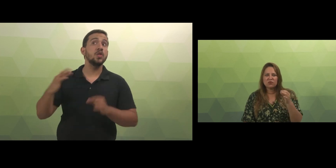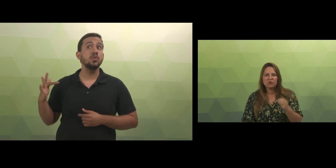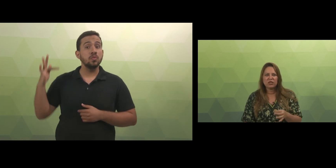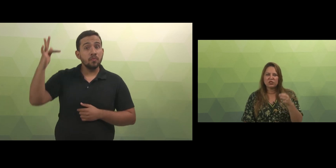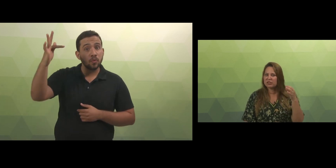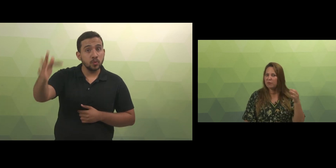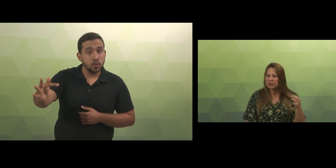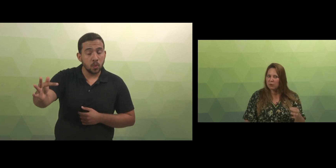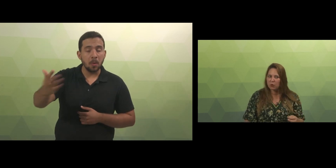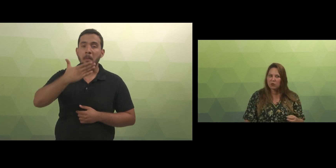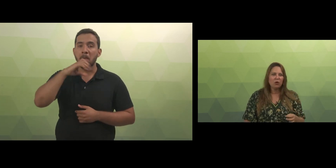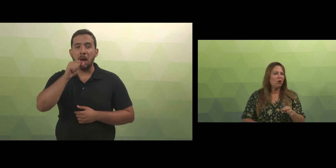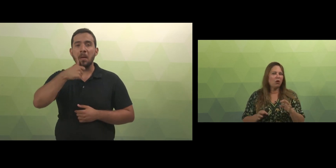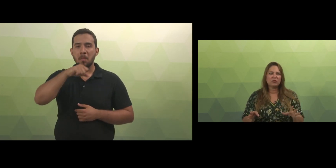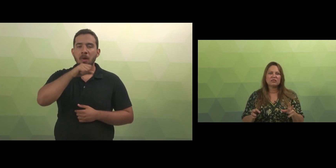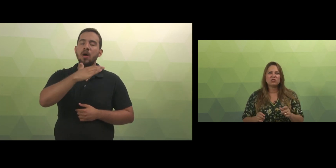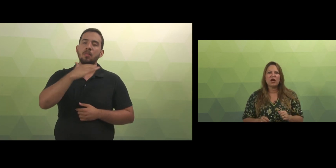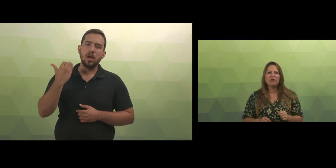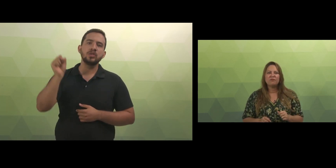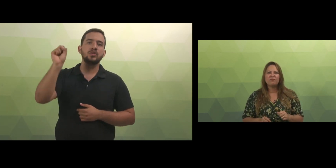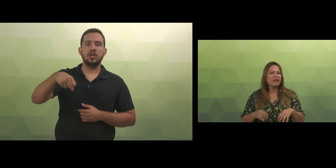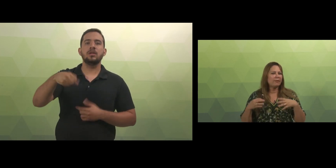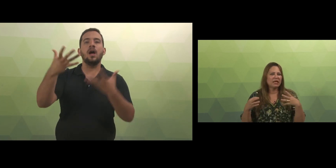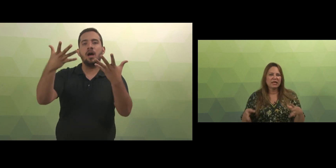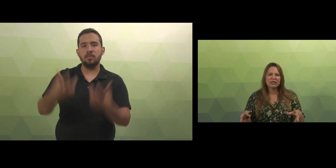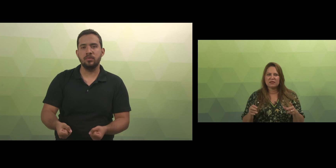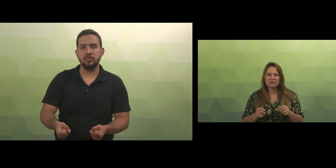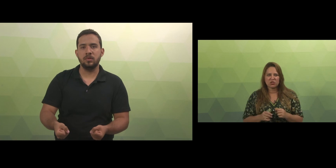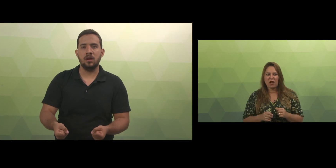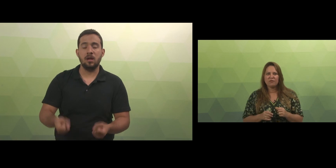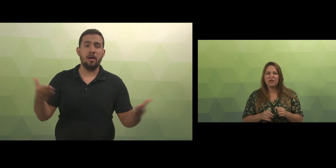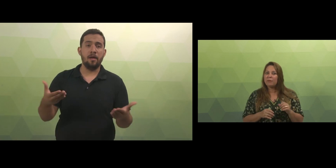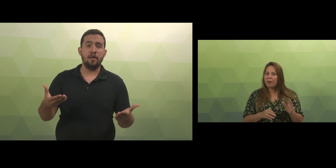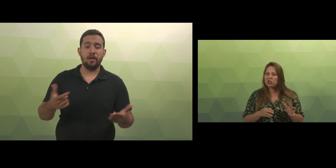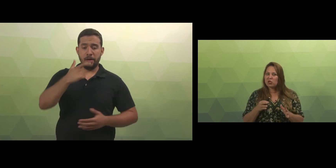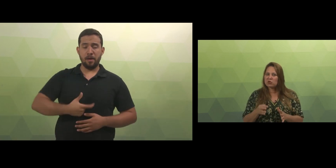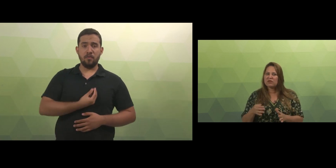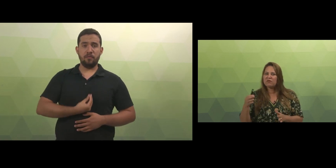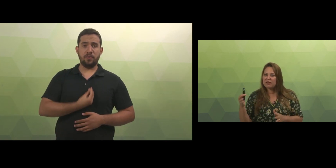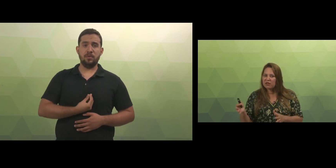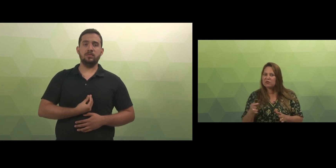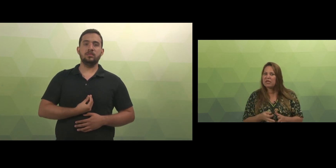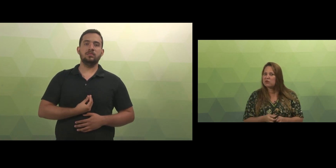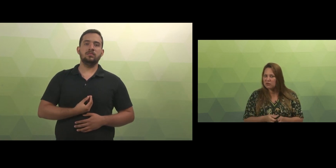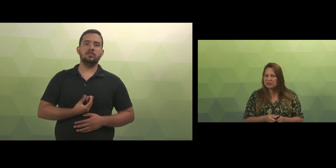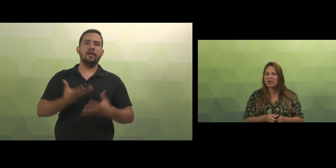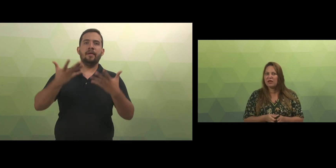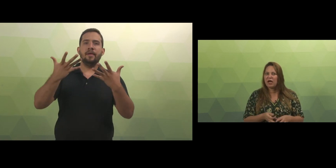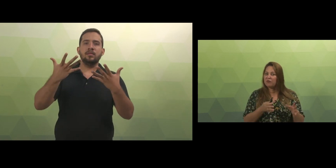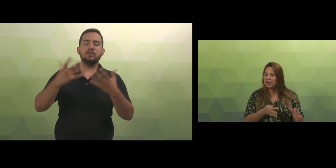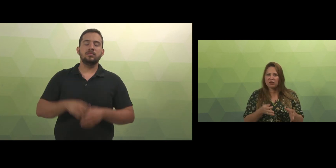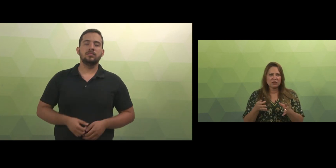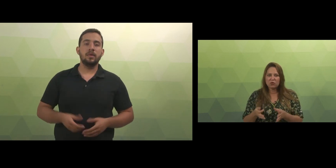poderão usufruir de seu patrimônio como desejar, da maneira que desejar. E pode, inclusive, vender os bens quando